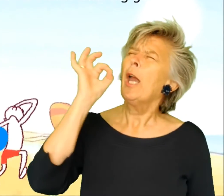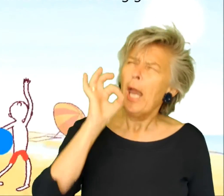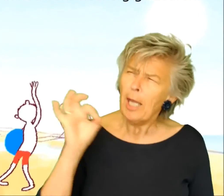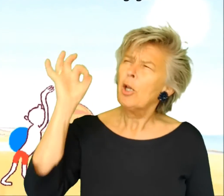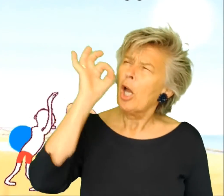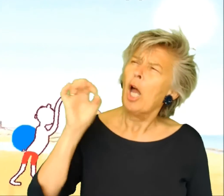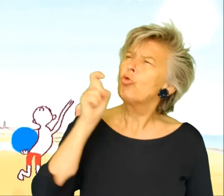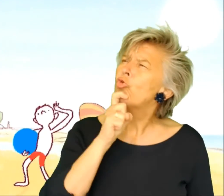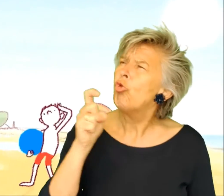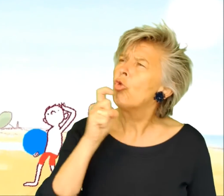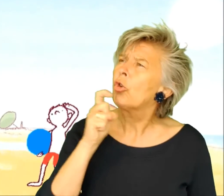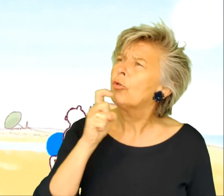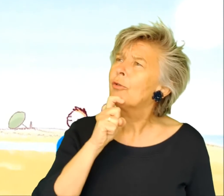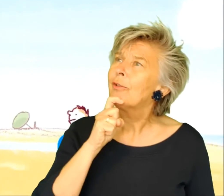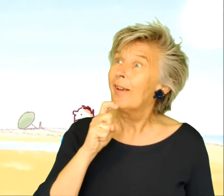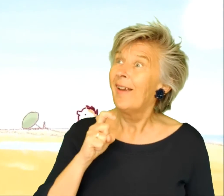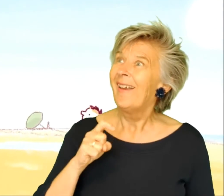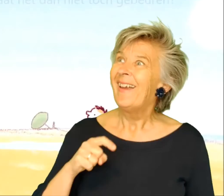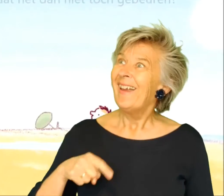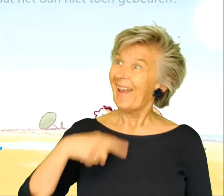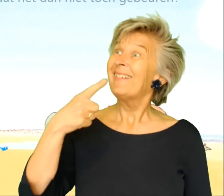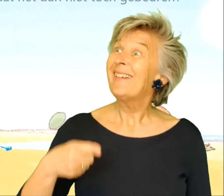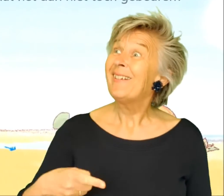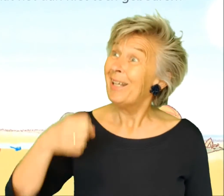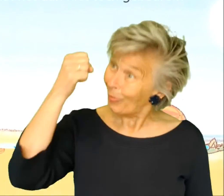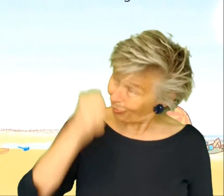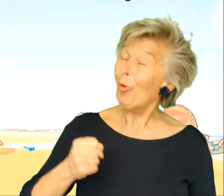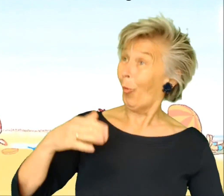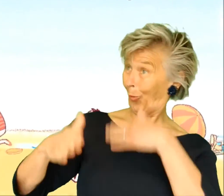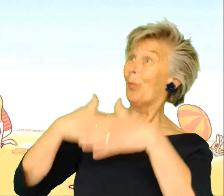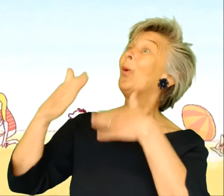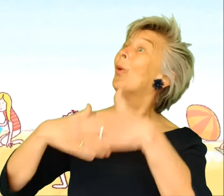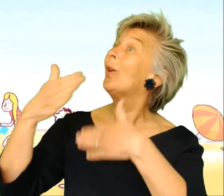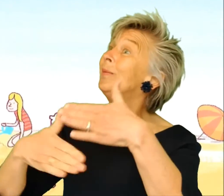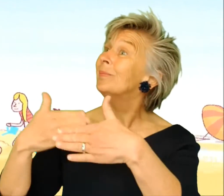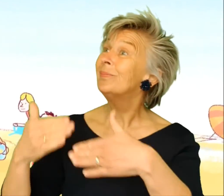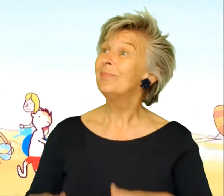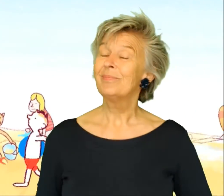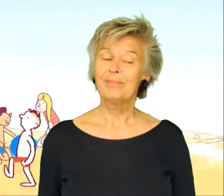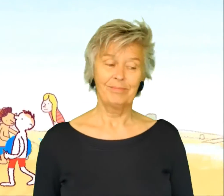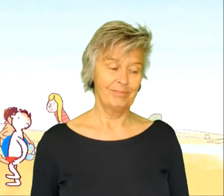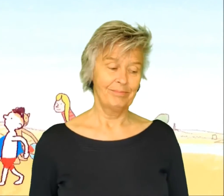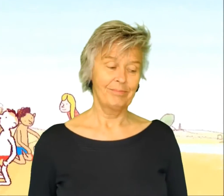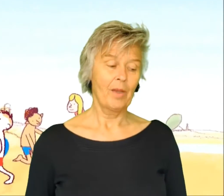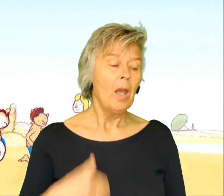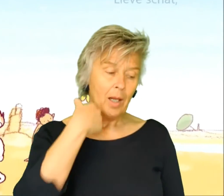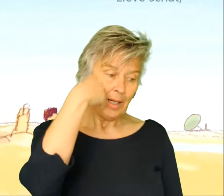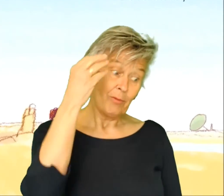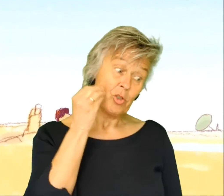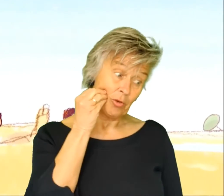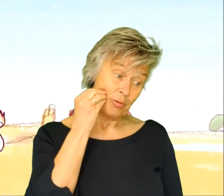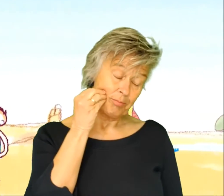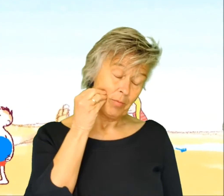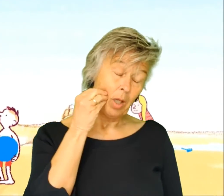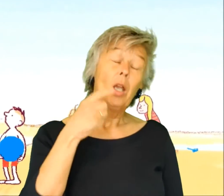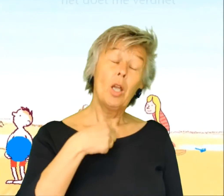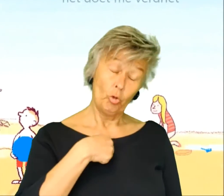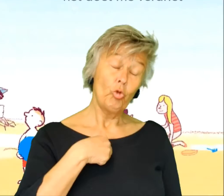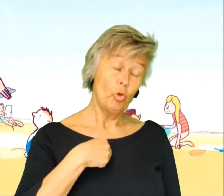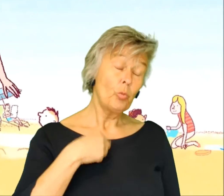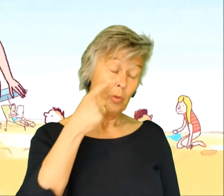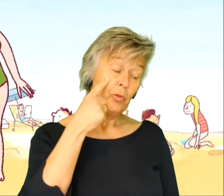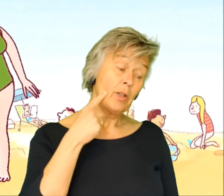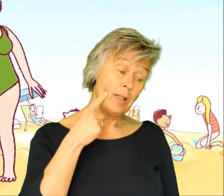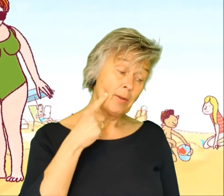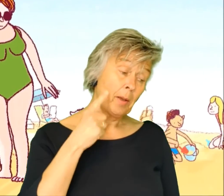heel erg ga zeuren, gaat het dan niet toch gebeuren? Lieve schat,